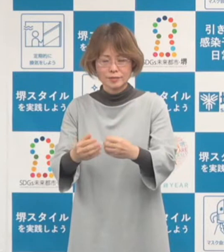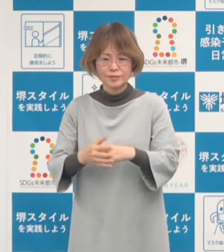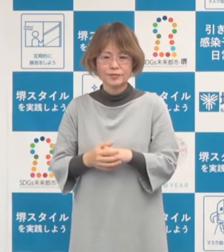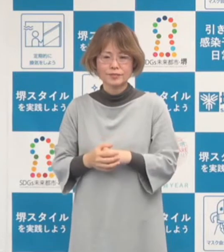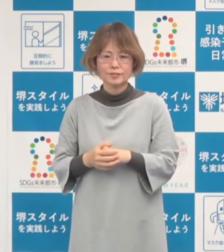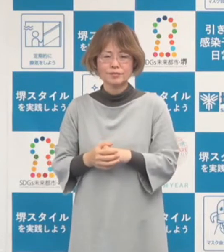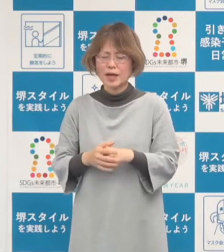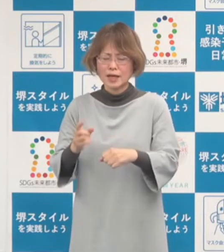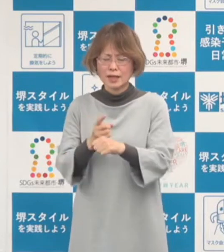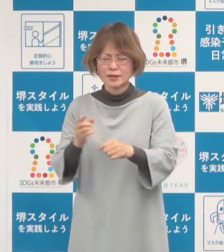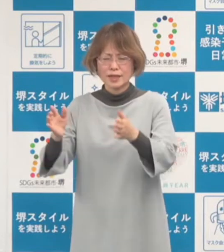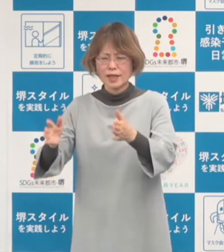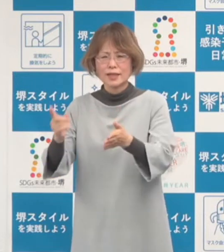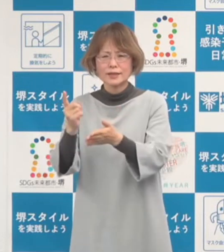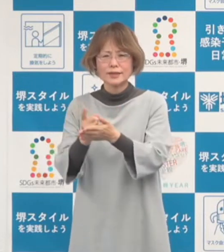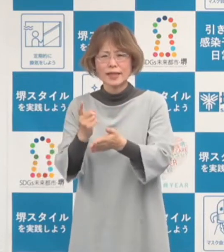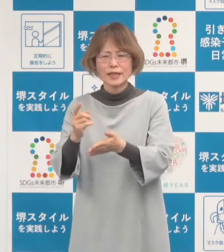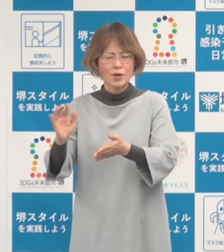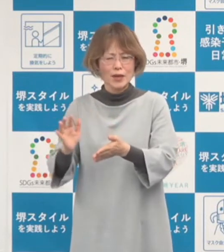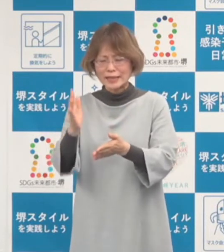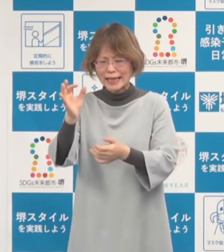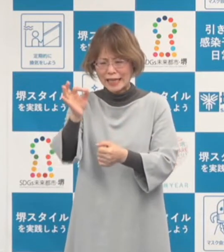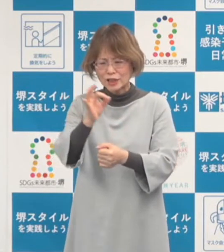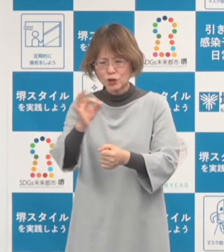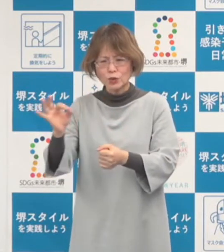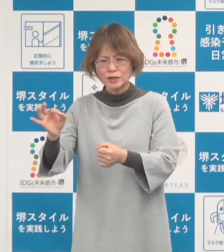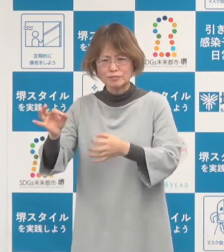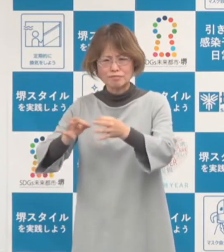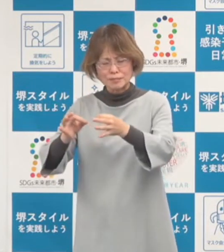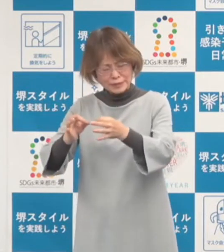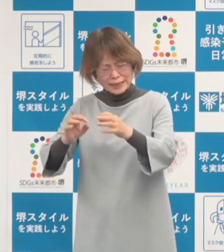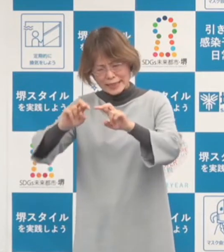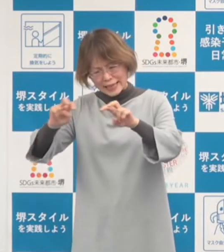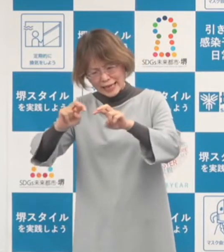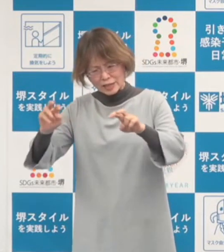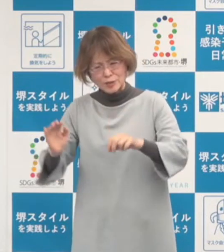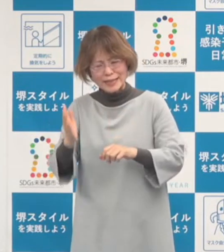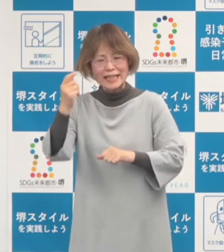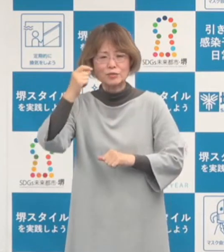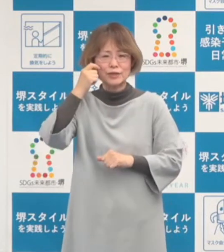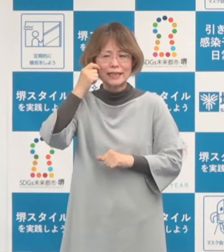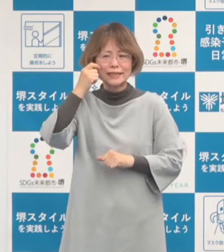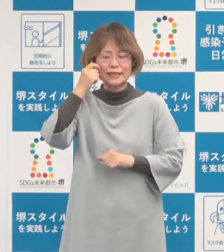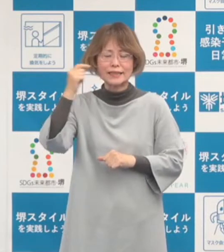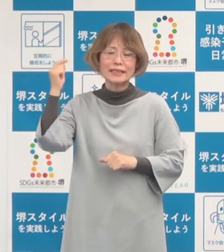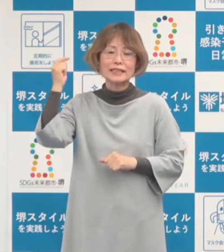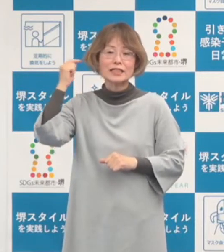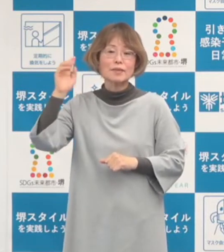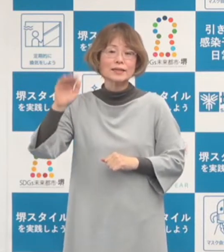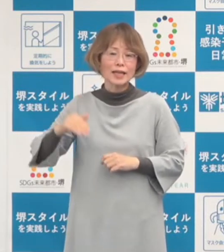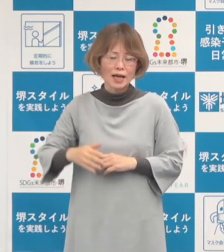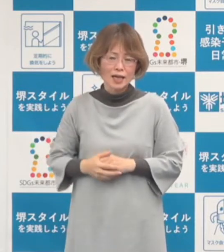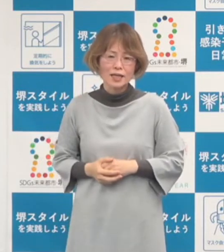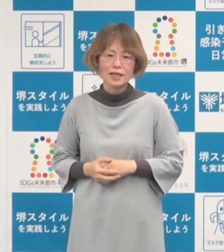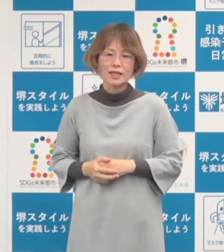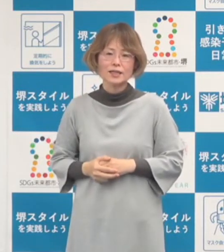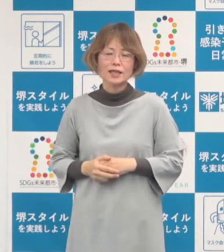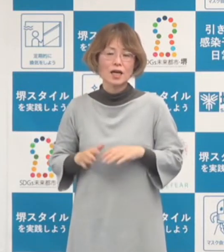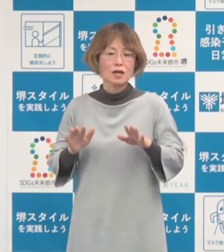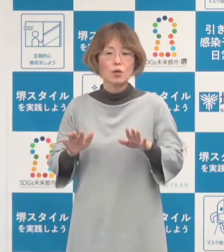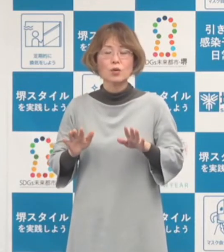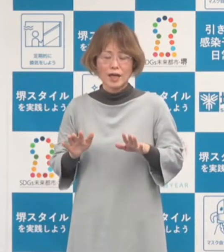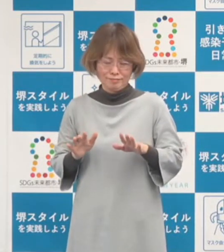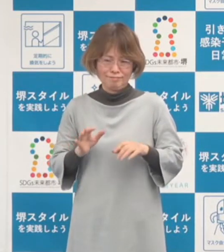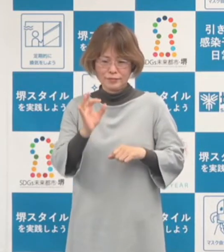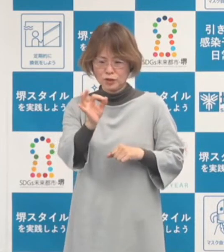かなか実施が難しい、商品改良や開発、単年度だけでは難しいということもお聞きをしていましたので、今回、